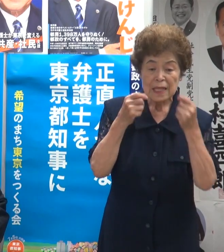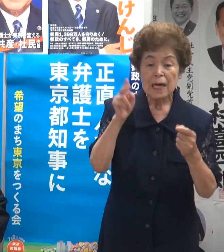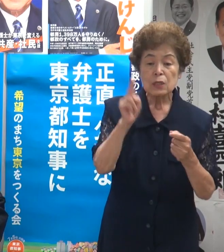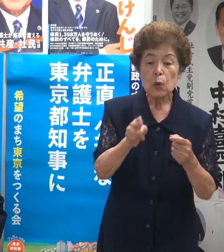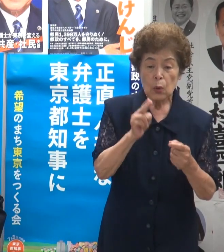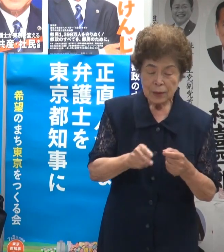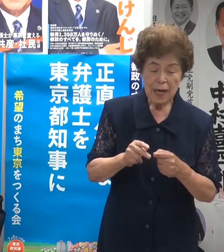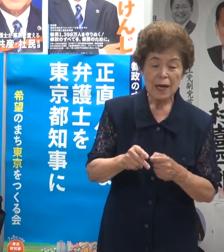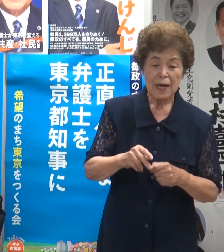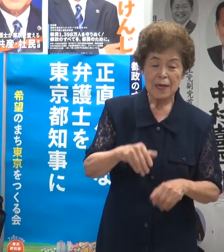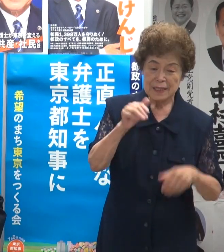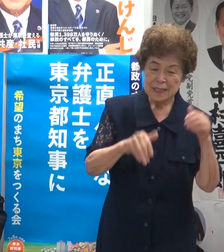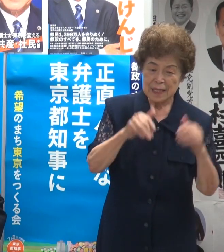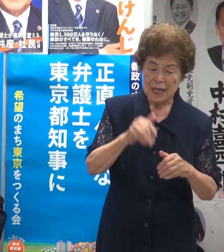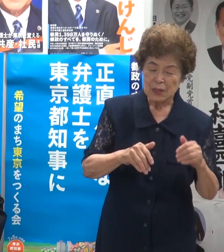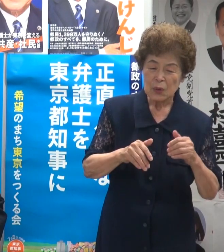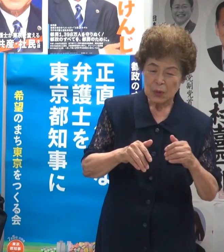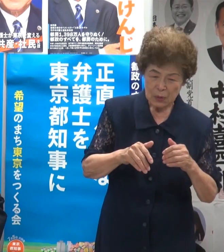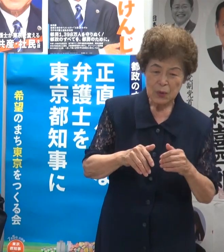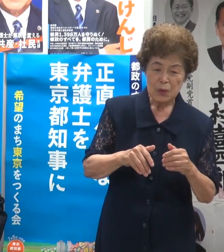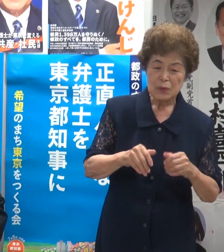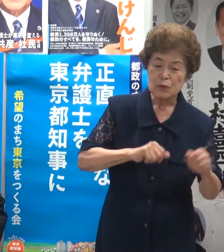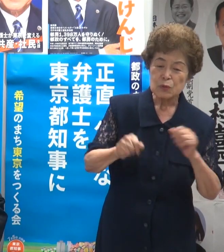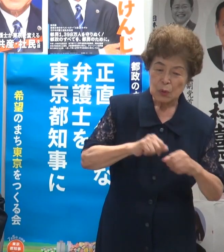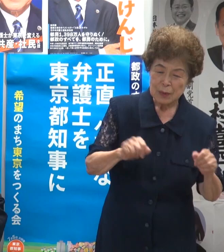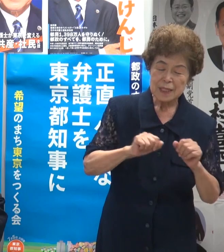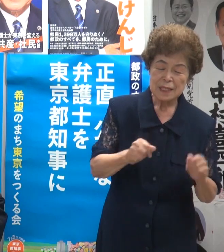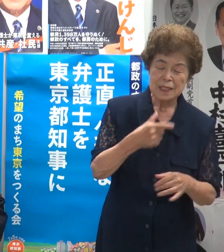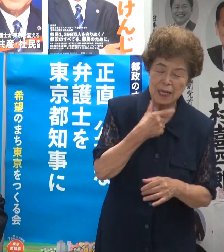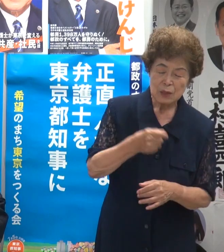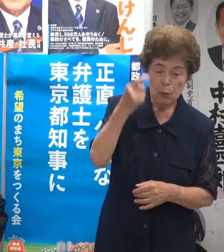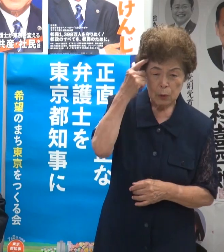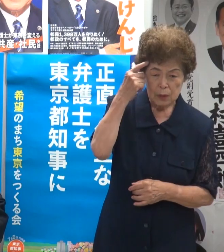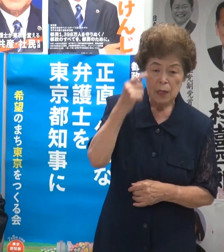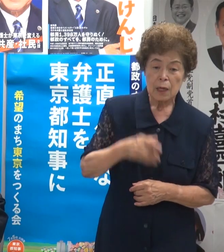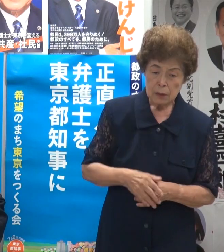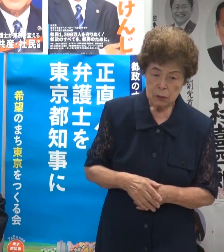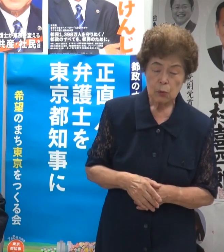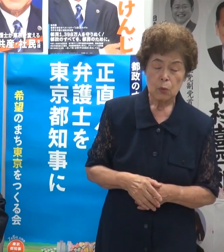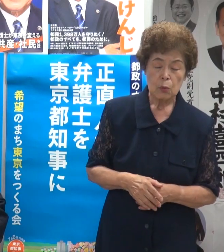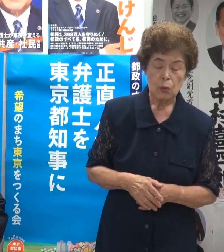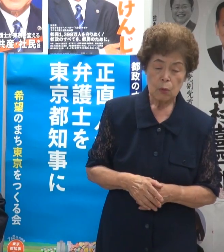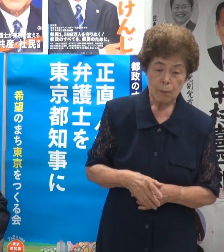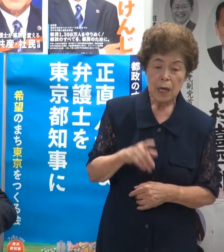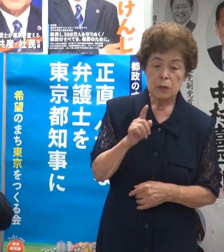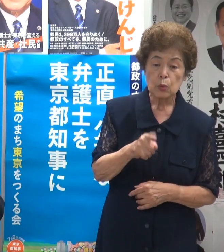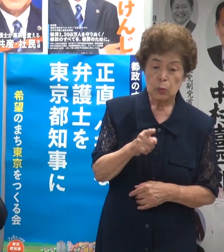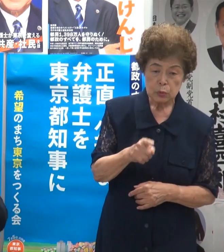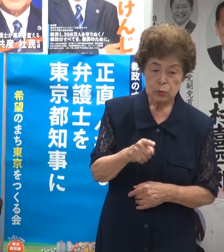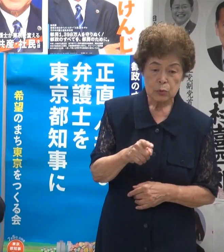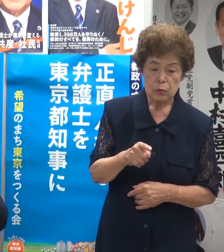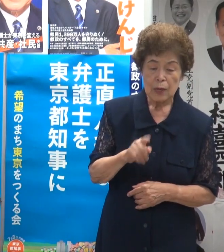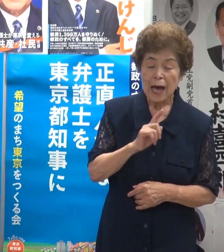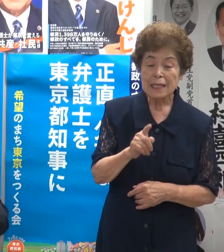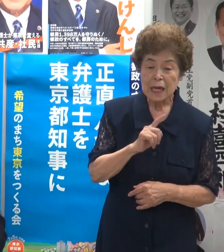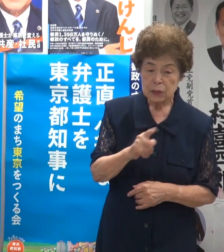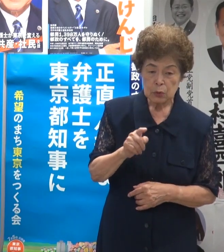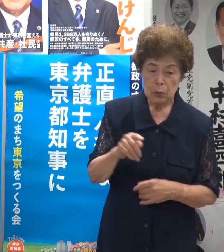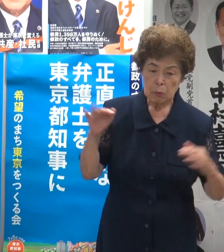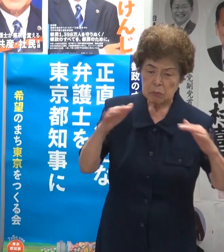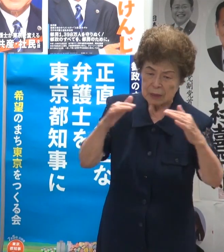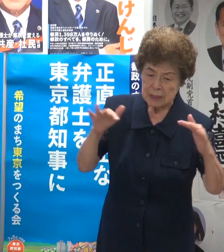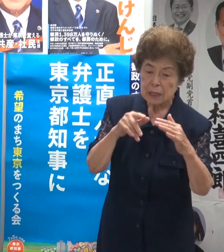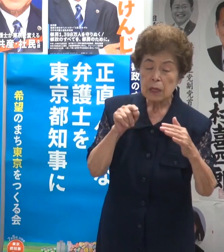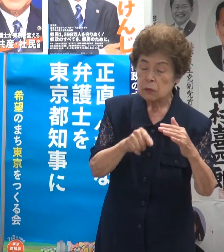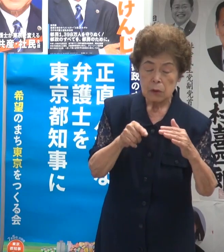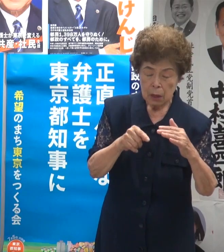戦にしたかったなという思いもあるんですけど、なんとなくその直接的なねそういうことやり取り